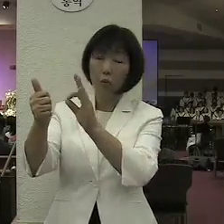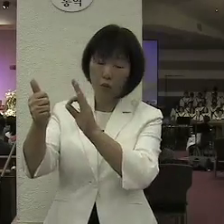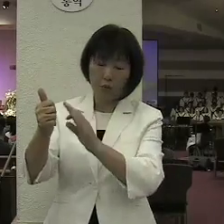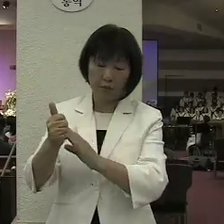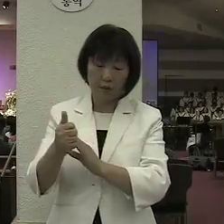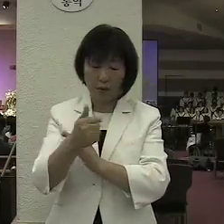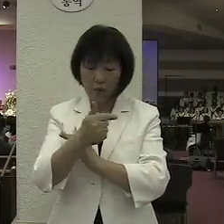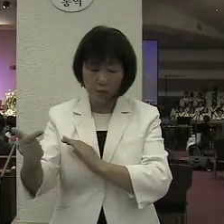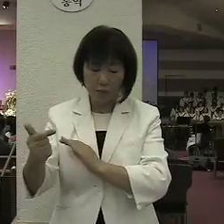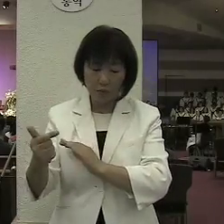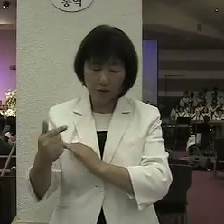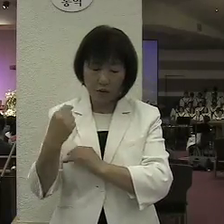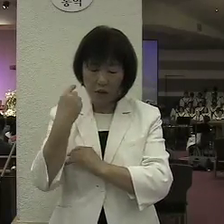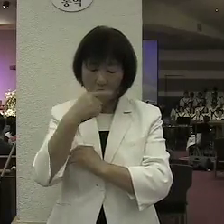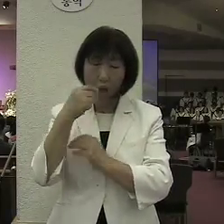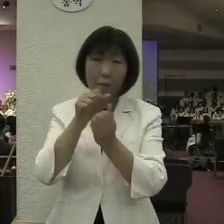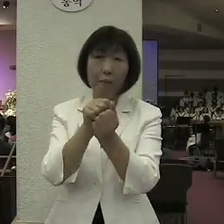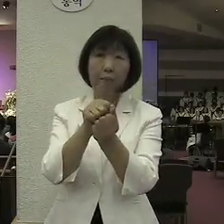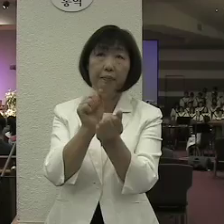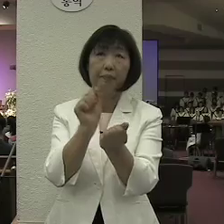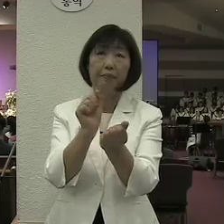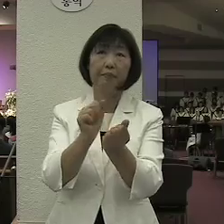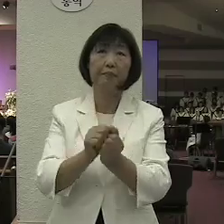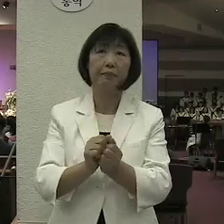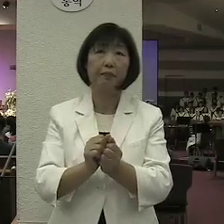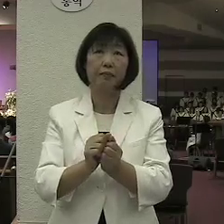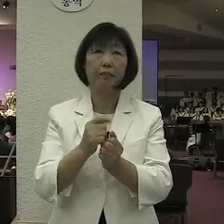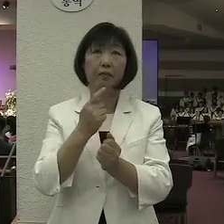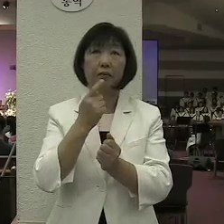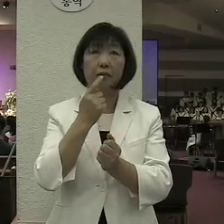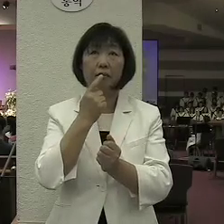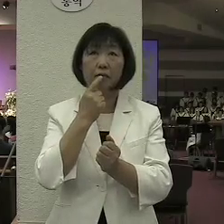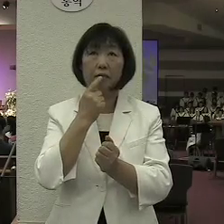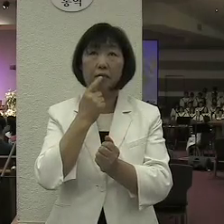되셨어요. 그분이 나를 위해 죽음으로 합당하신 분이 되셨고